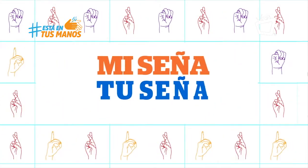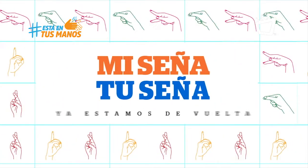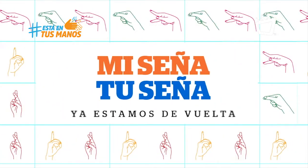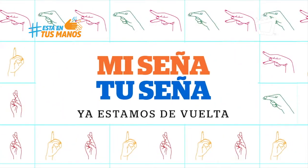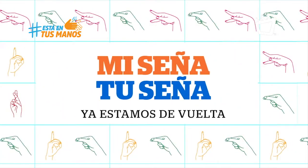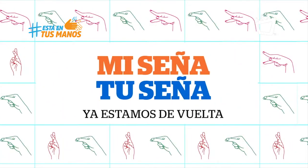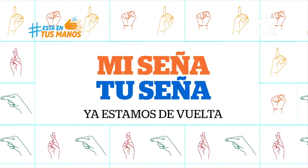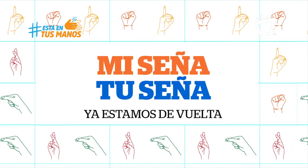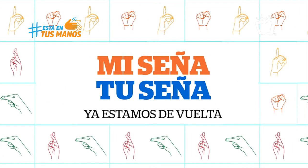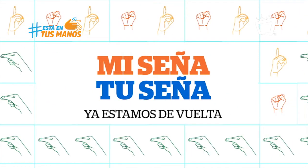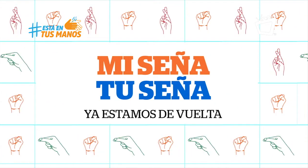acá